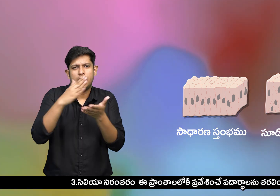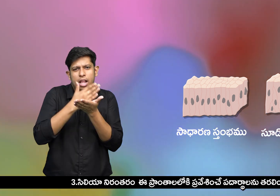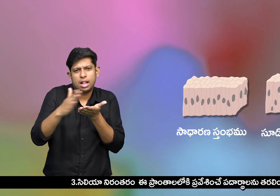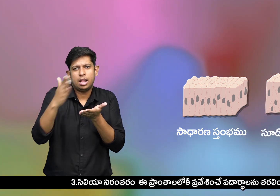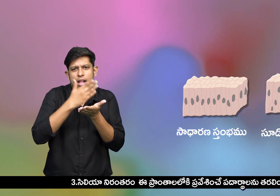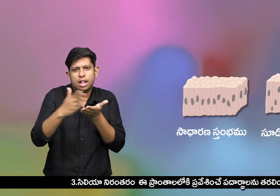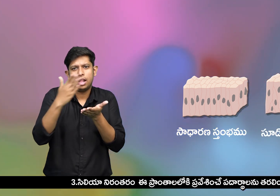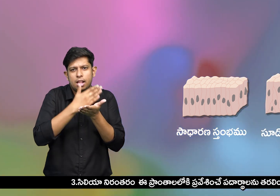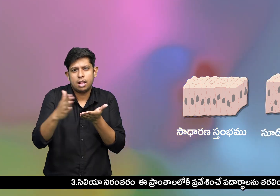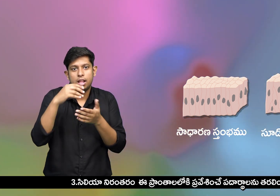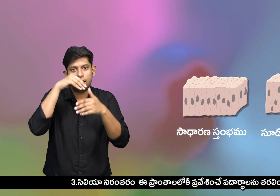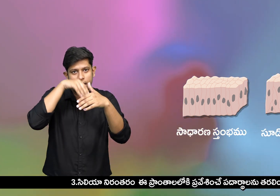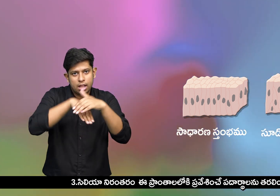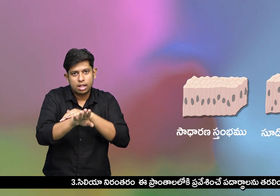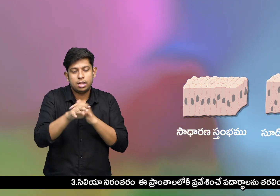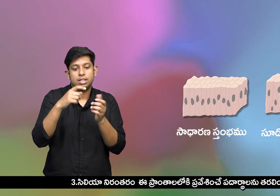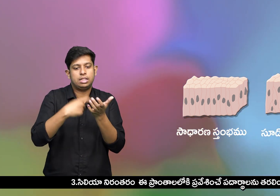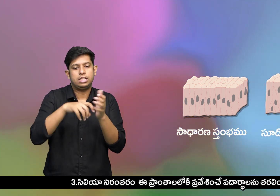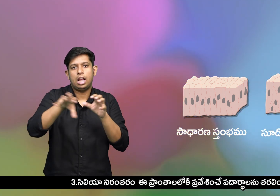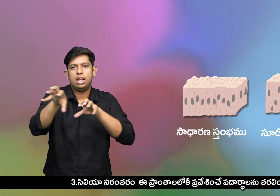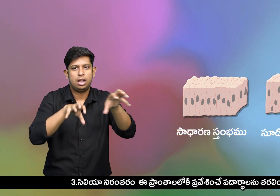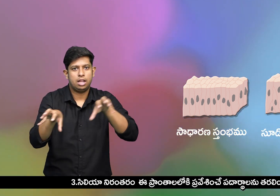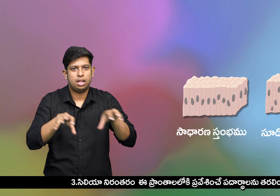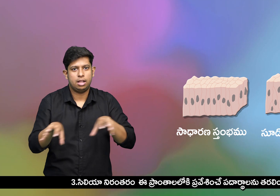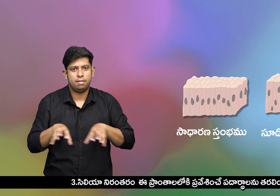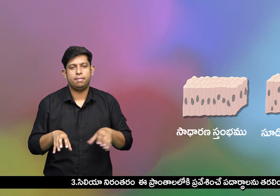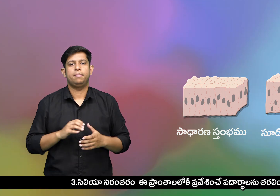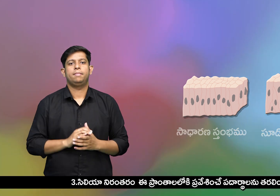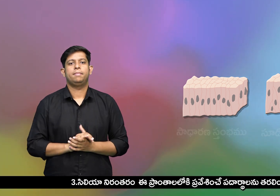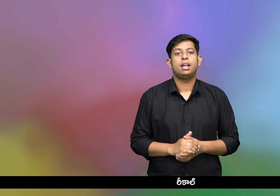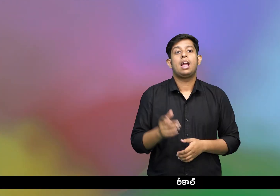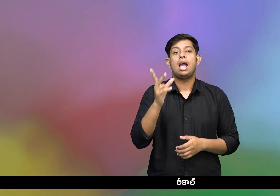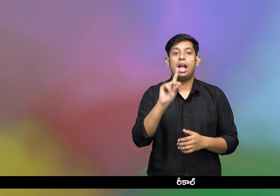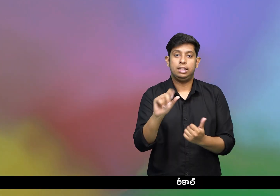ఈ ప్రాంతాలలోకి ప్రవేశించే పదార్థాలను తరలించడం. రీకాల్: